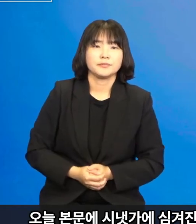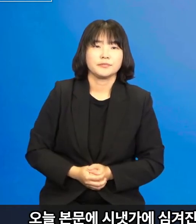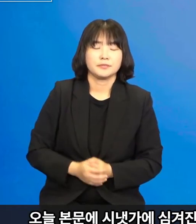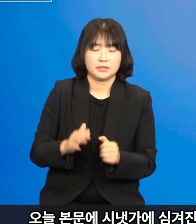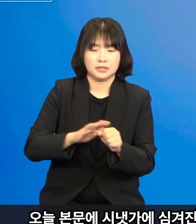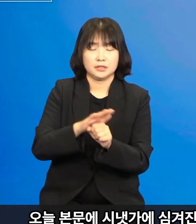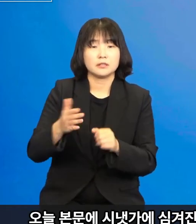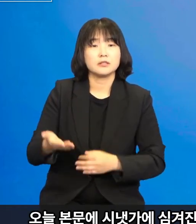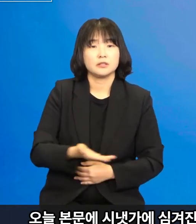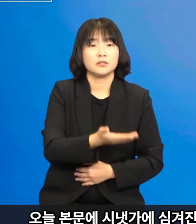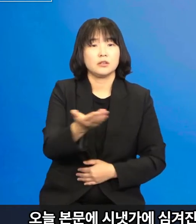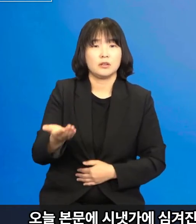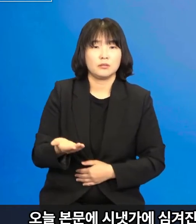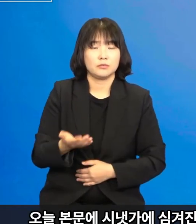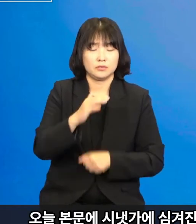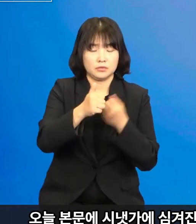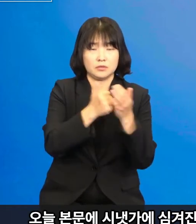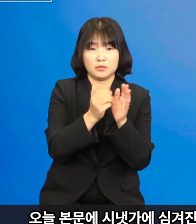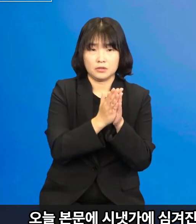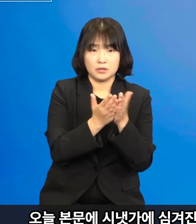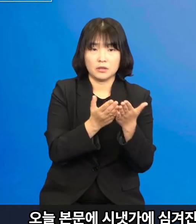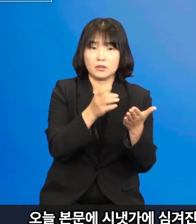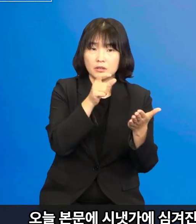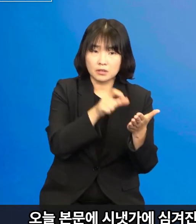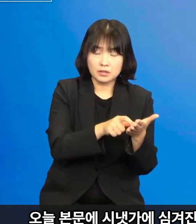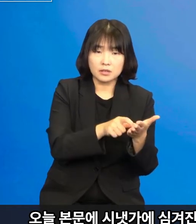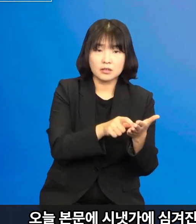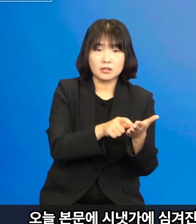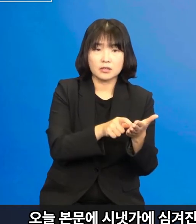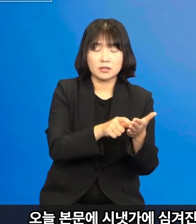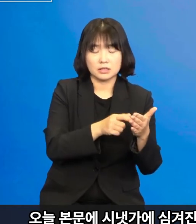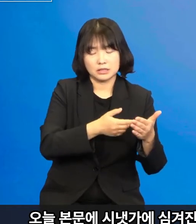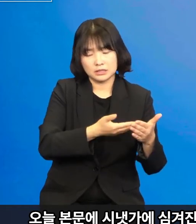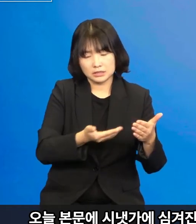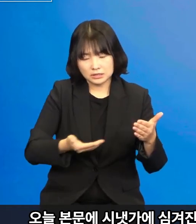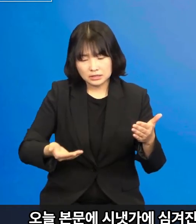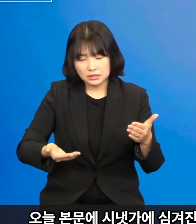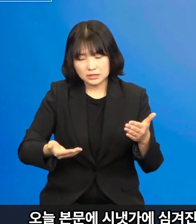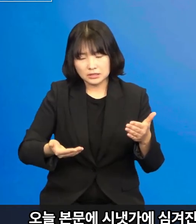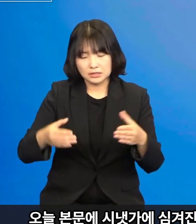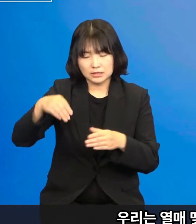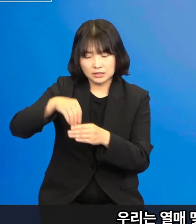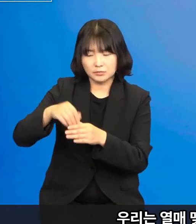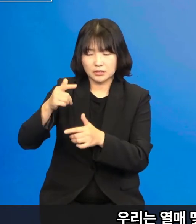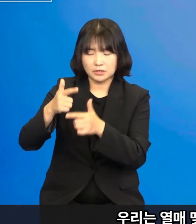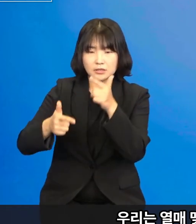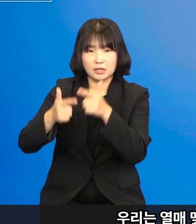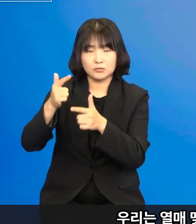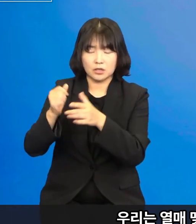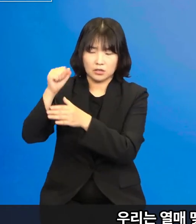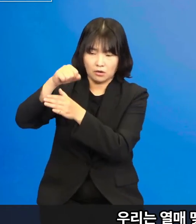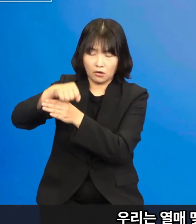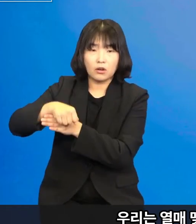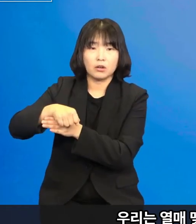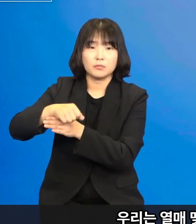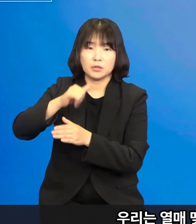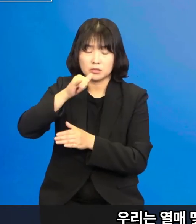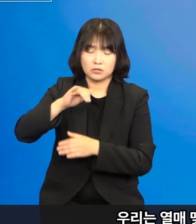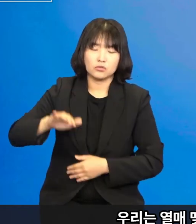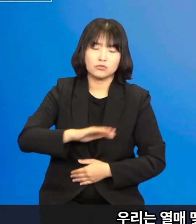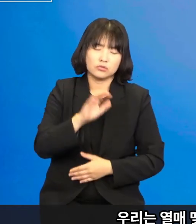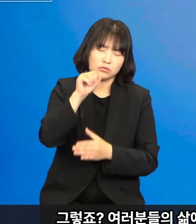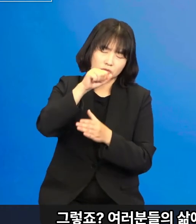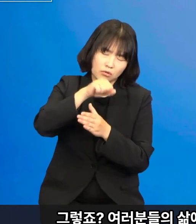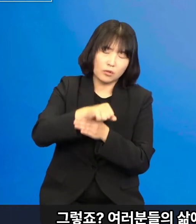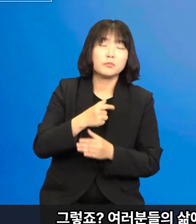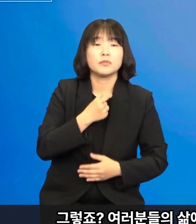사랑하는 여러분, 오늘 본문에 시냇가에 심겨진 나무가 철따라 열매를 맺는다고 했죠. 우리는 열매 맺기를 간절히